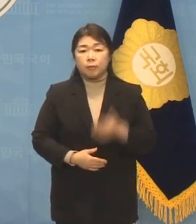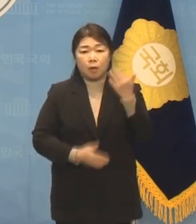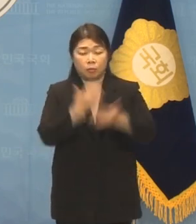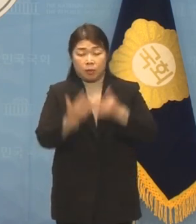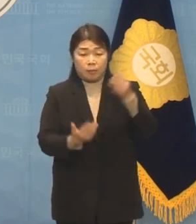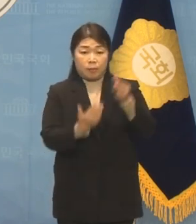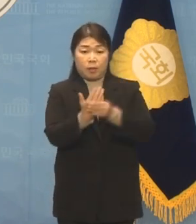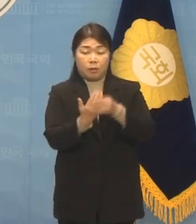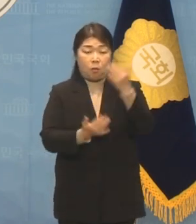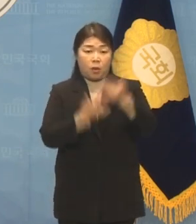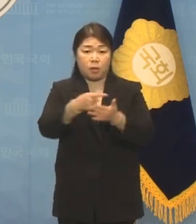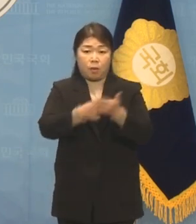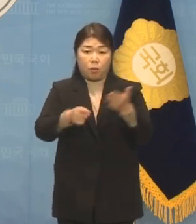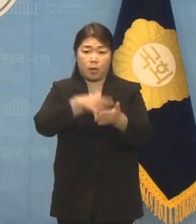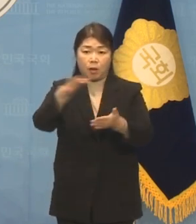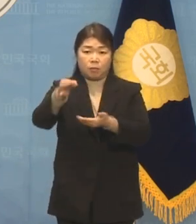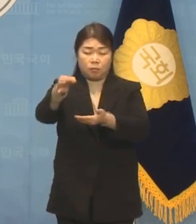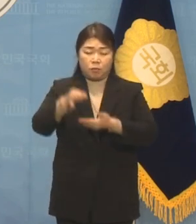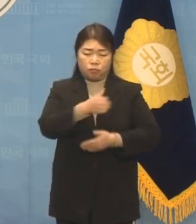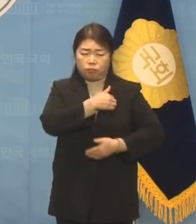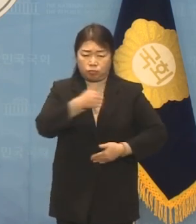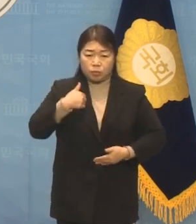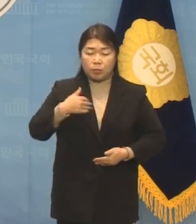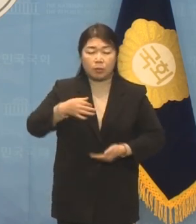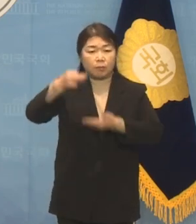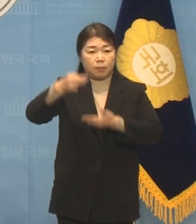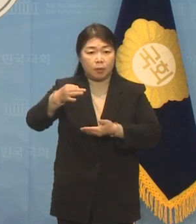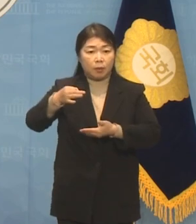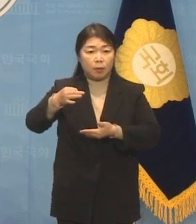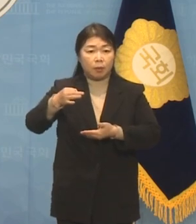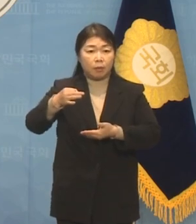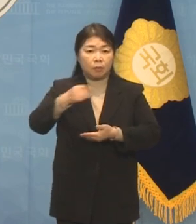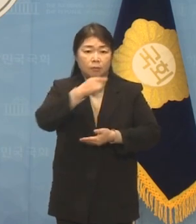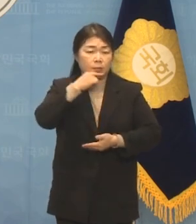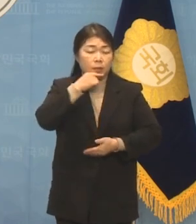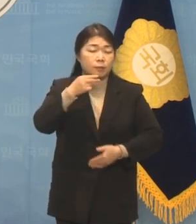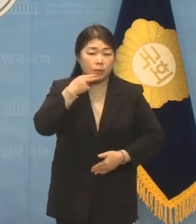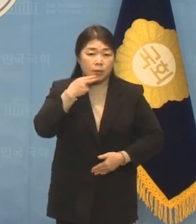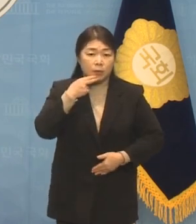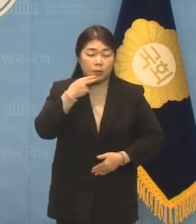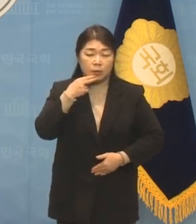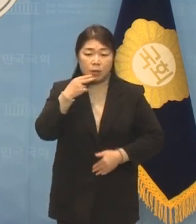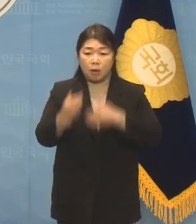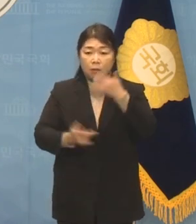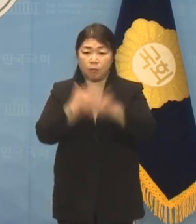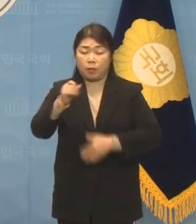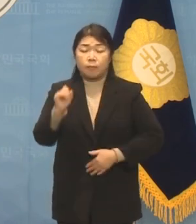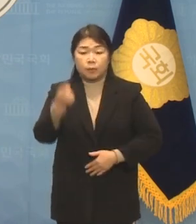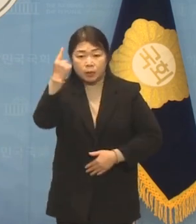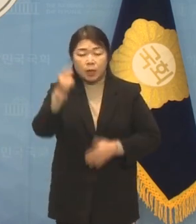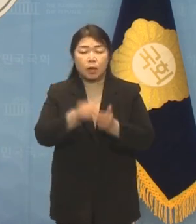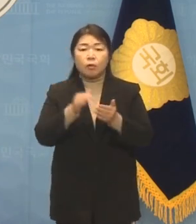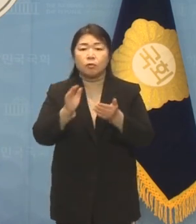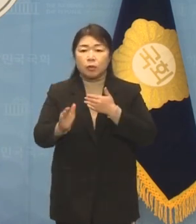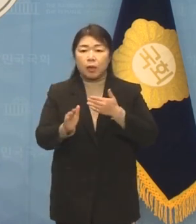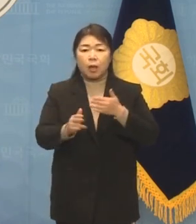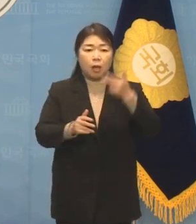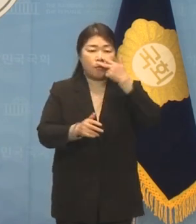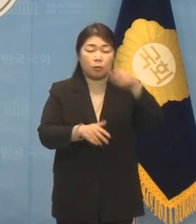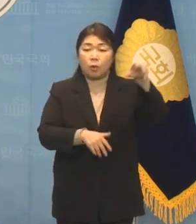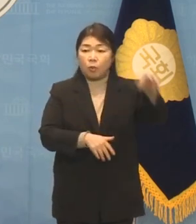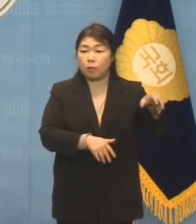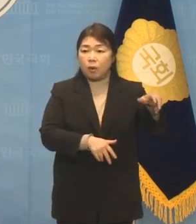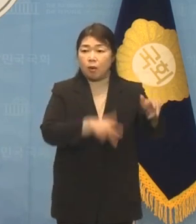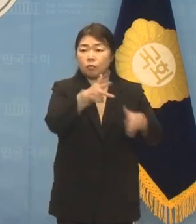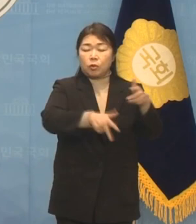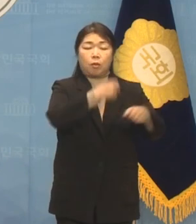화재보상금도 두둑히 챙겼습니다. 불이 난 이후 평택의 쌍둥이 공장에서 물건을 만들고